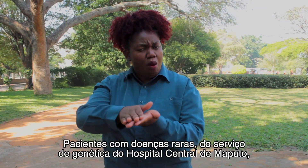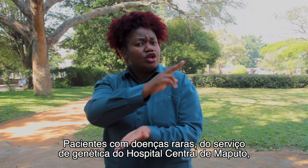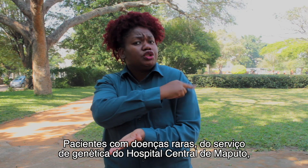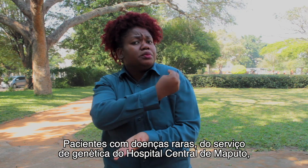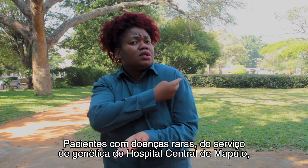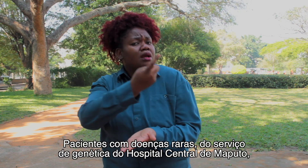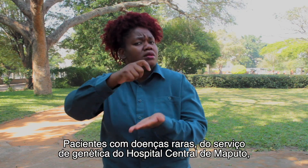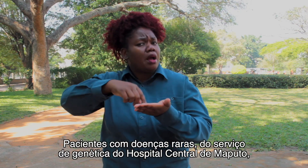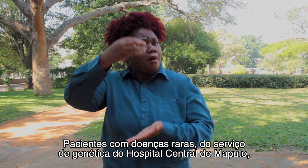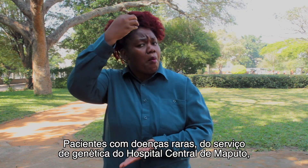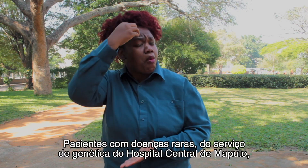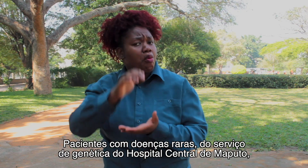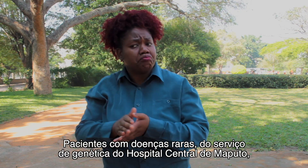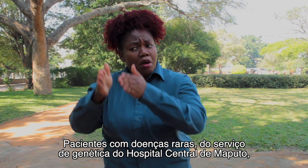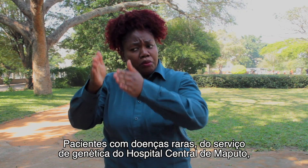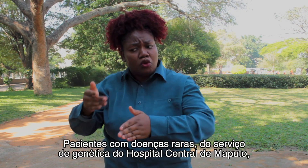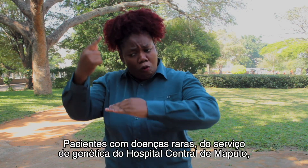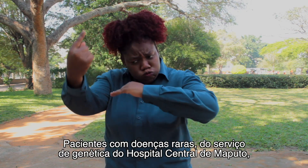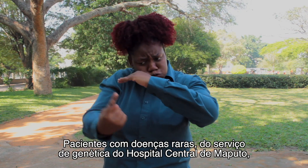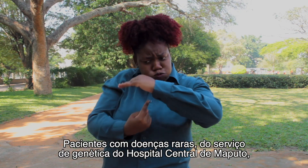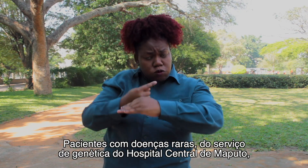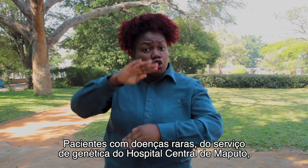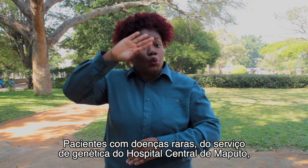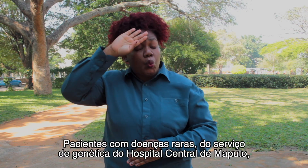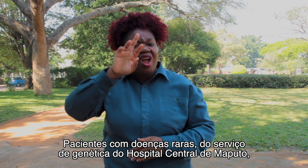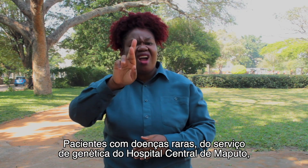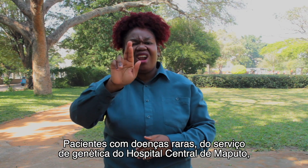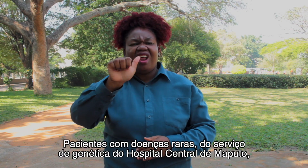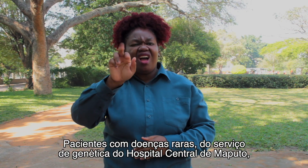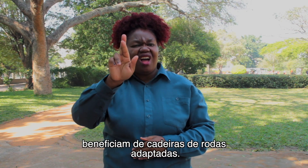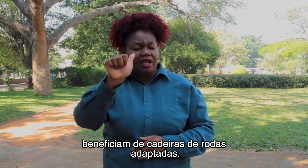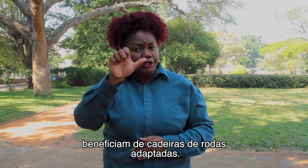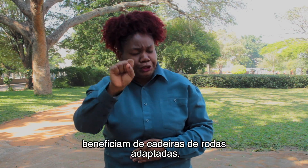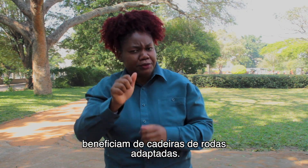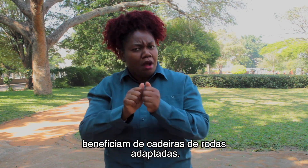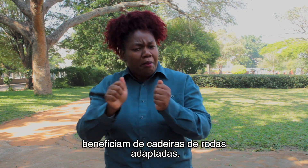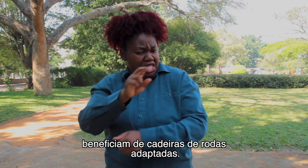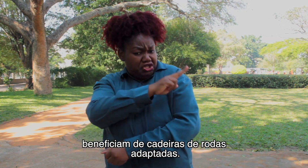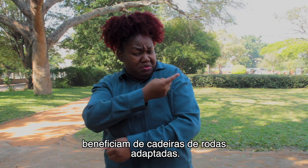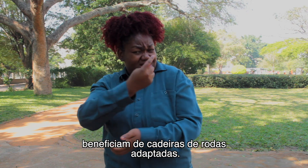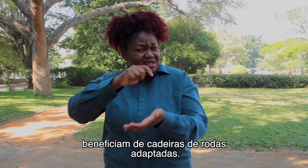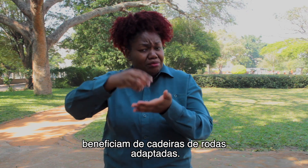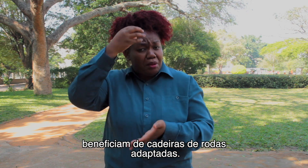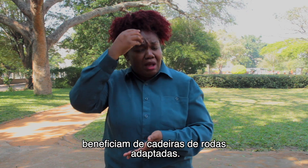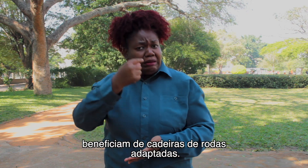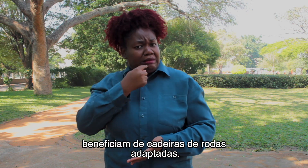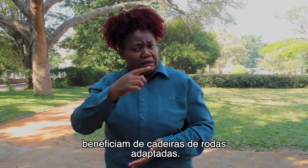Pacientes com doenças raras do Serviço de Genética do Hospital Central de Maputo beneficiam de cadeiras de rodas adaptadas.